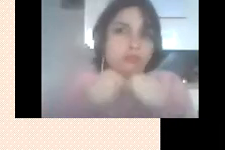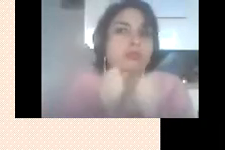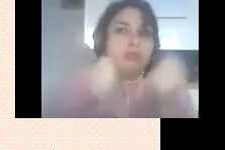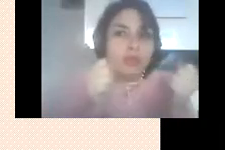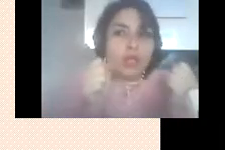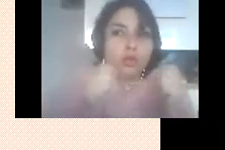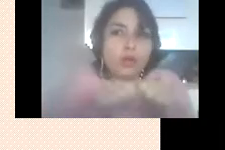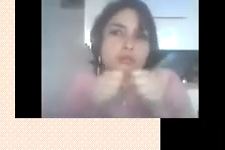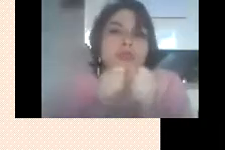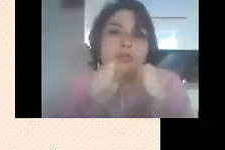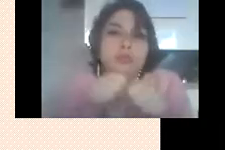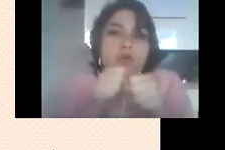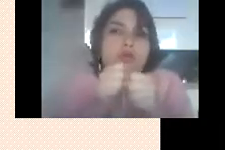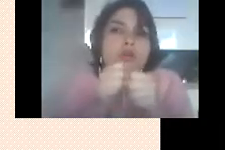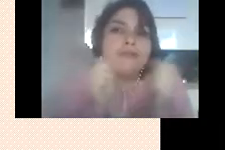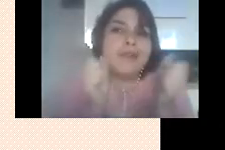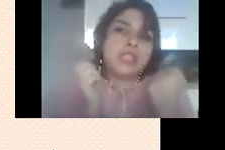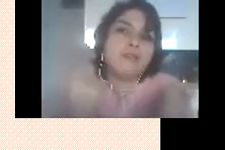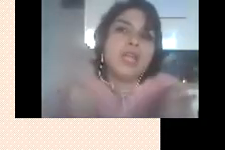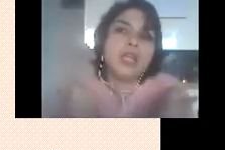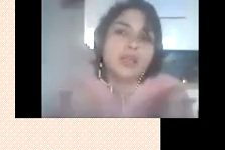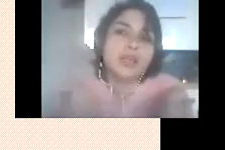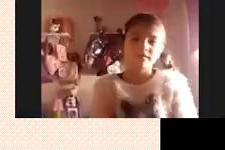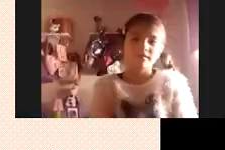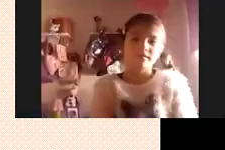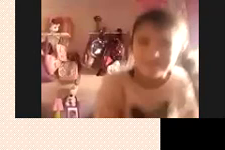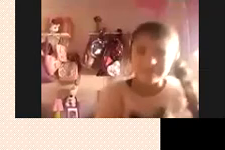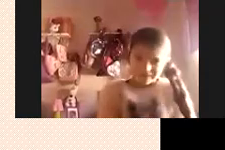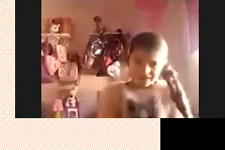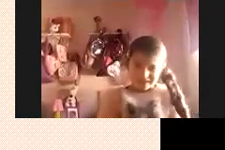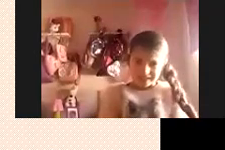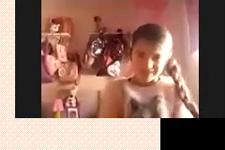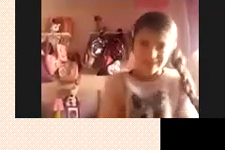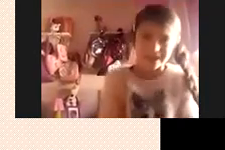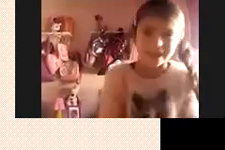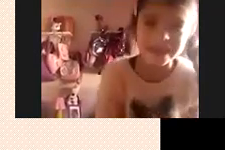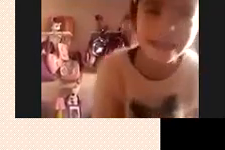mover? ¿Es duro? ¿O es flexible? No. ¿Es flexible?